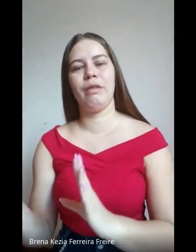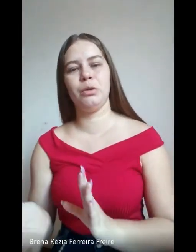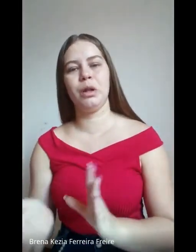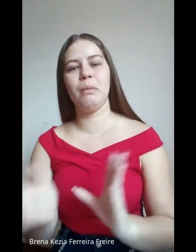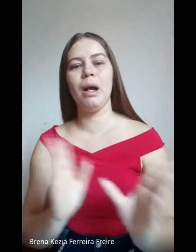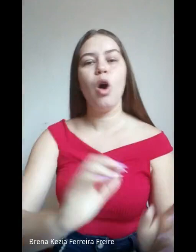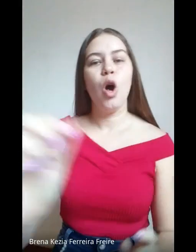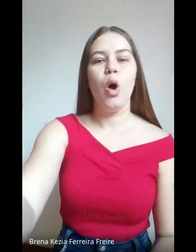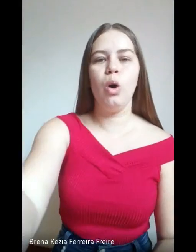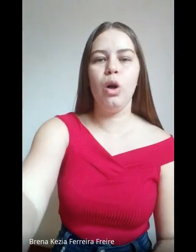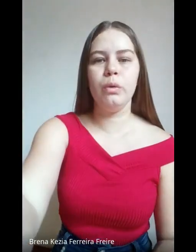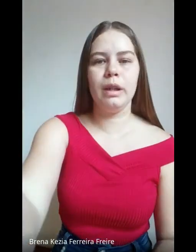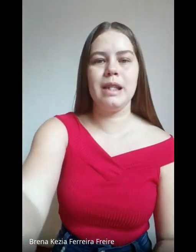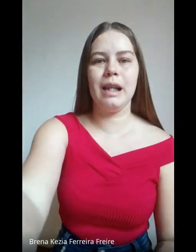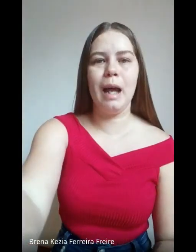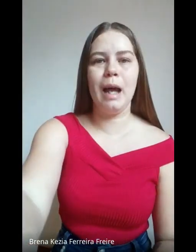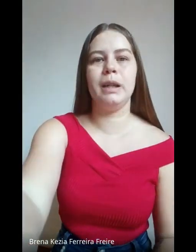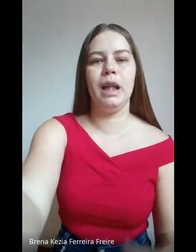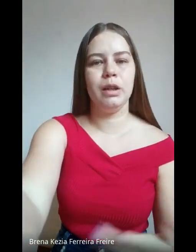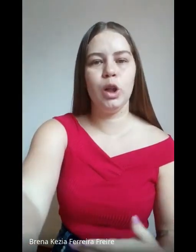animal ou dessa capa, né? Longa.